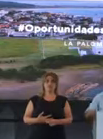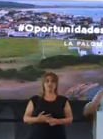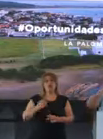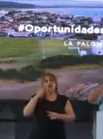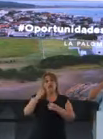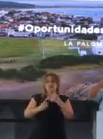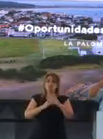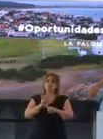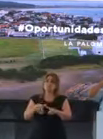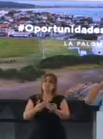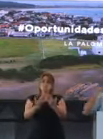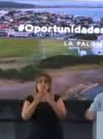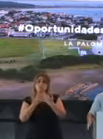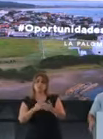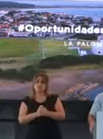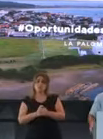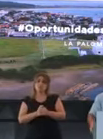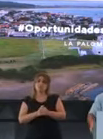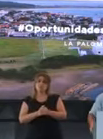Algunos nos preguntan